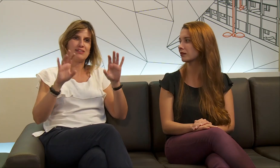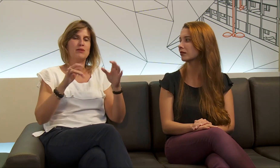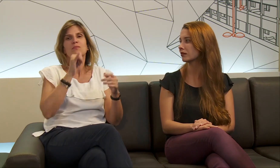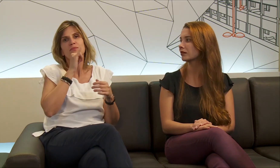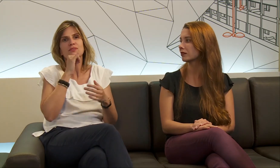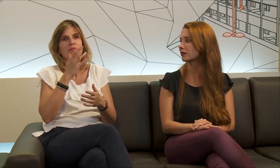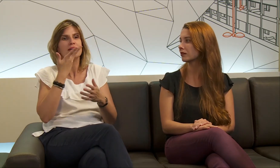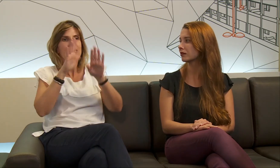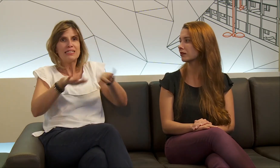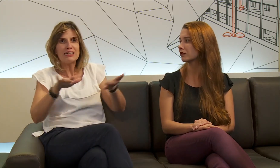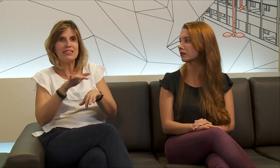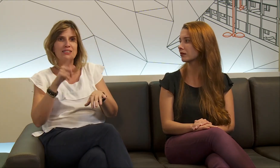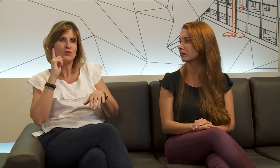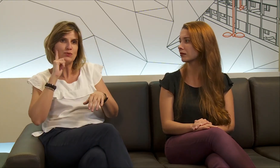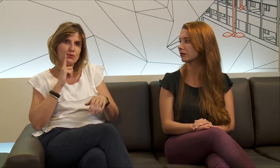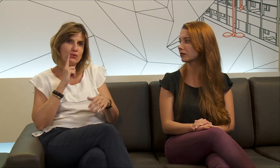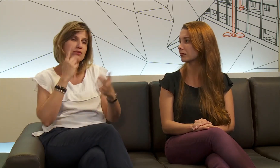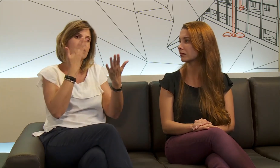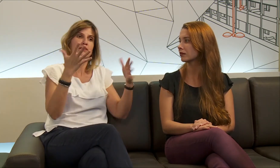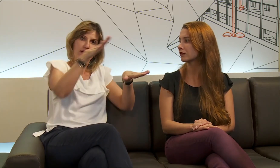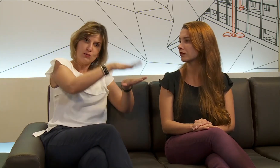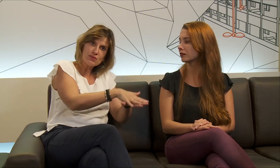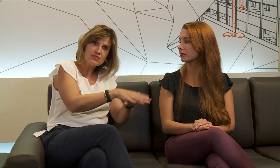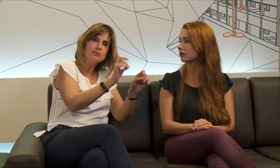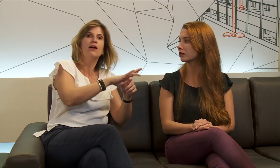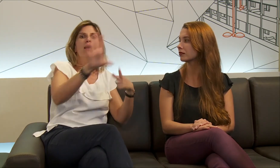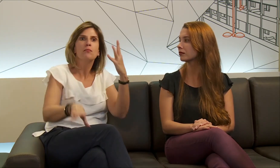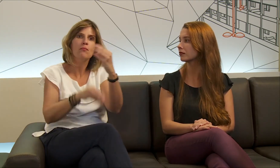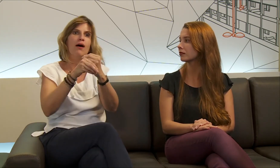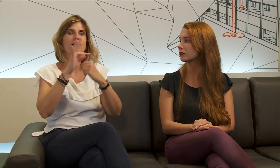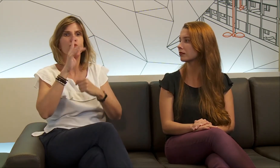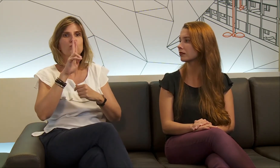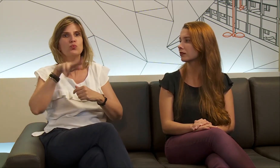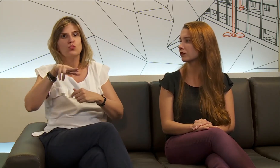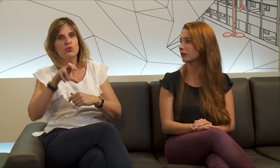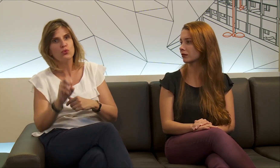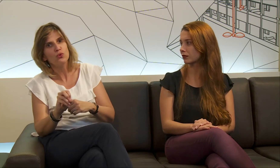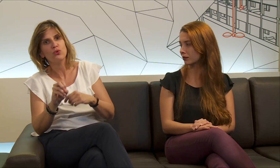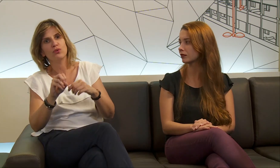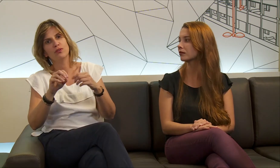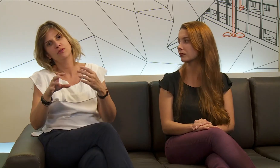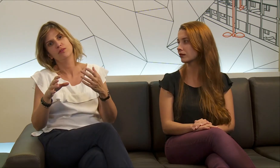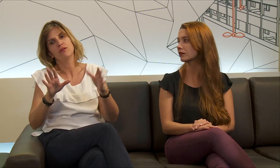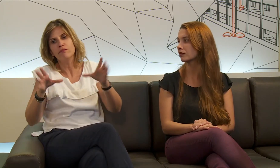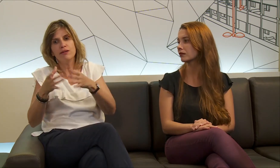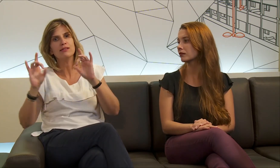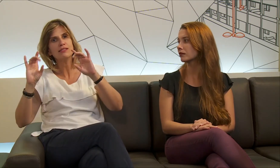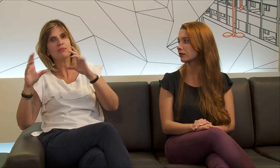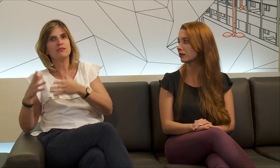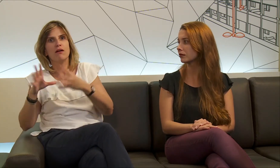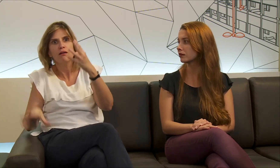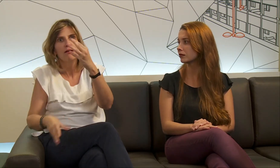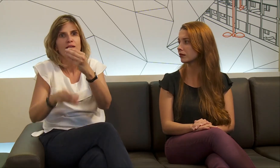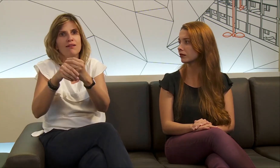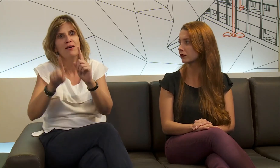são os atendimentos educacionais especializados, fazem com que as crianças surdas, além de frequentar a